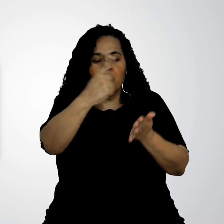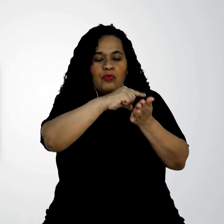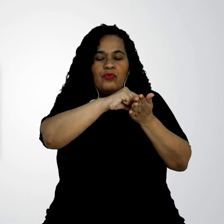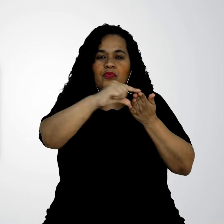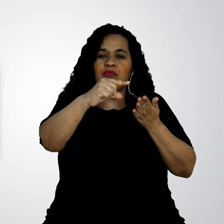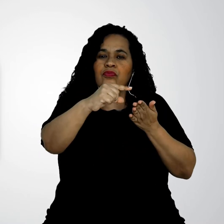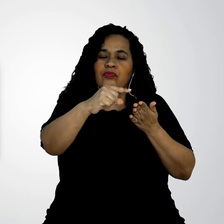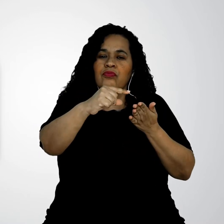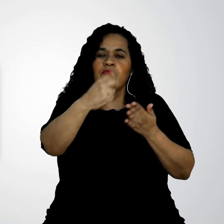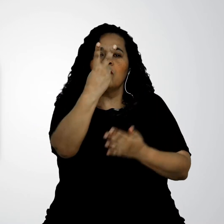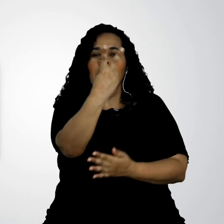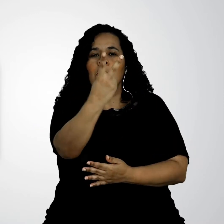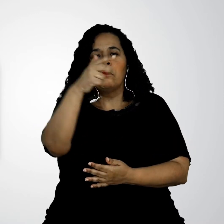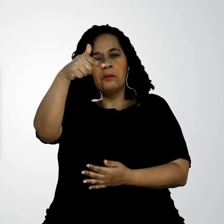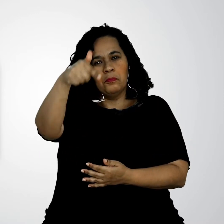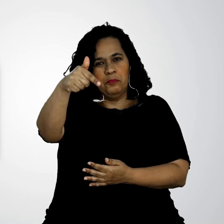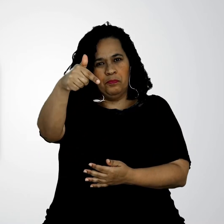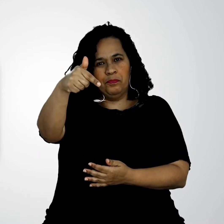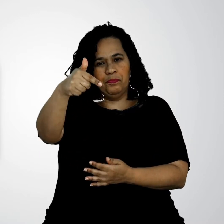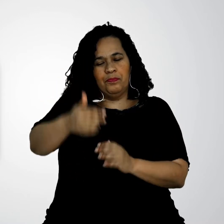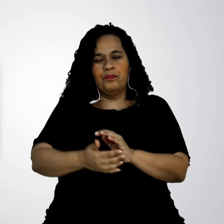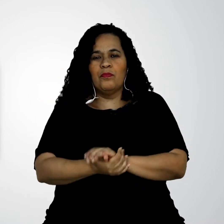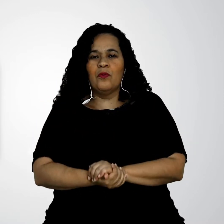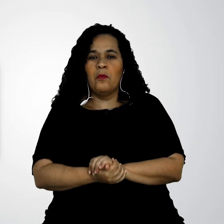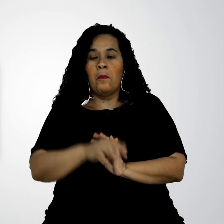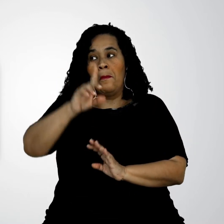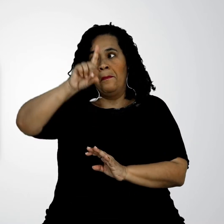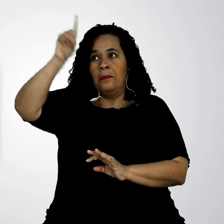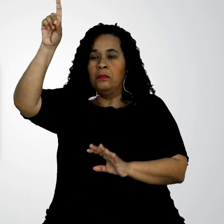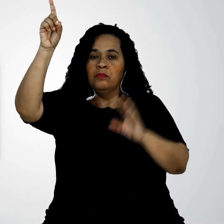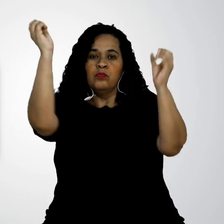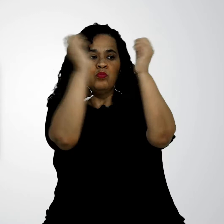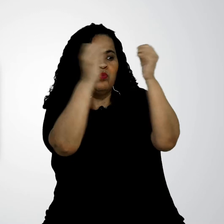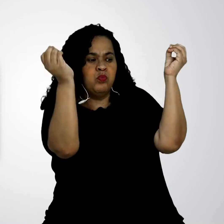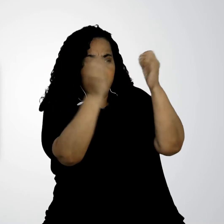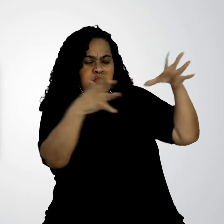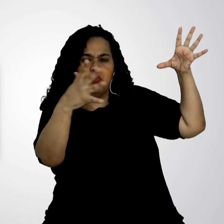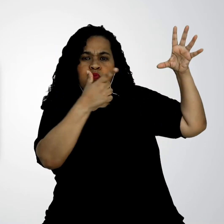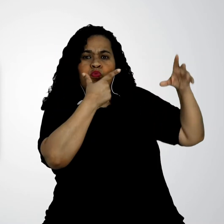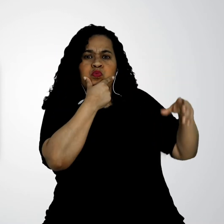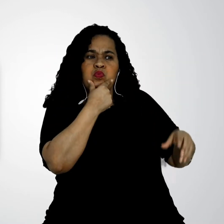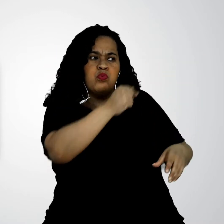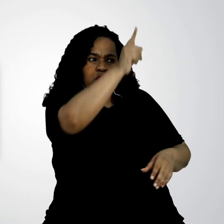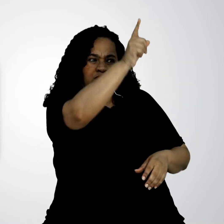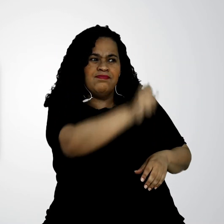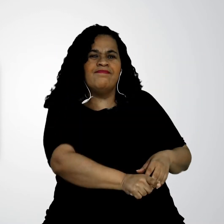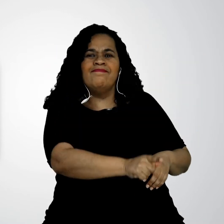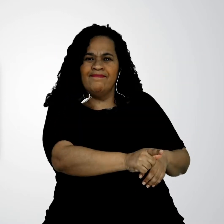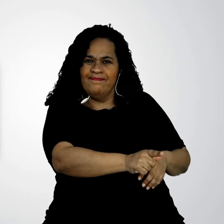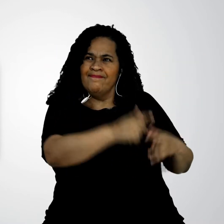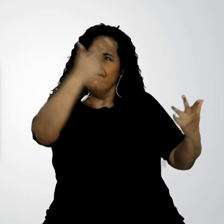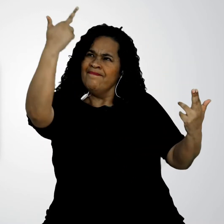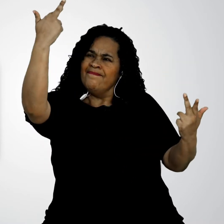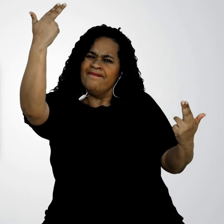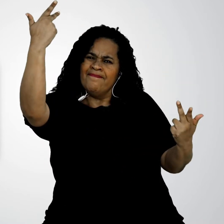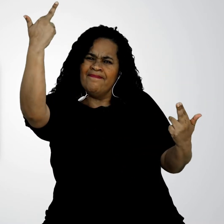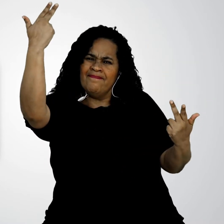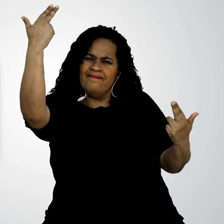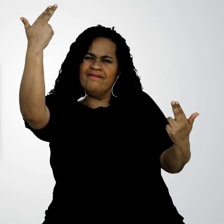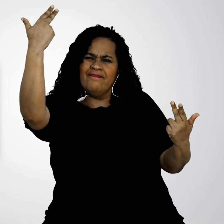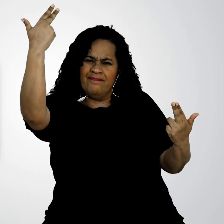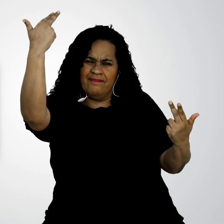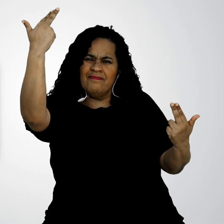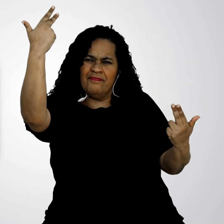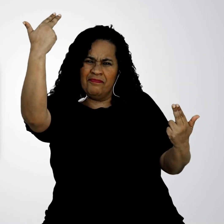de número 27. Criou Deus o homem à sua imagem, a imagem de Deus